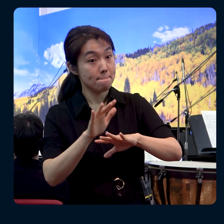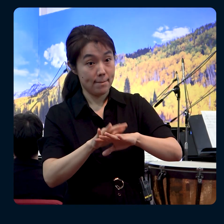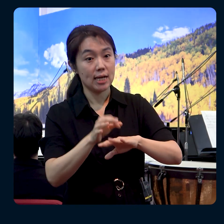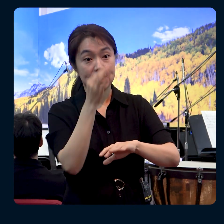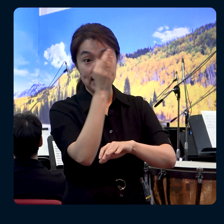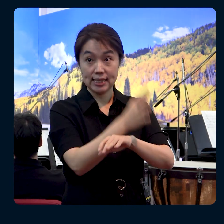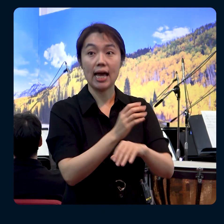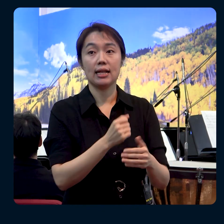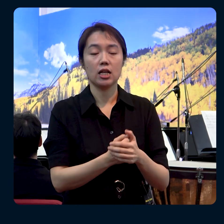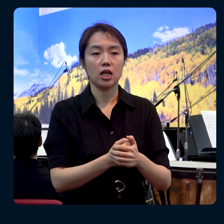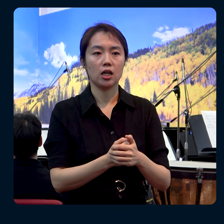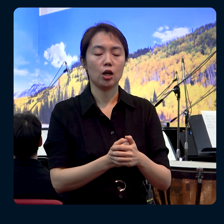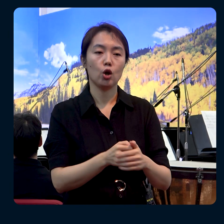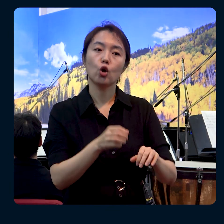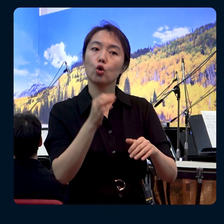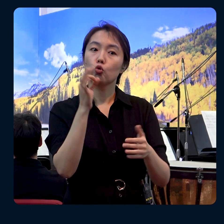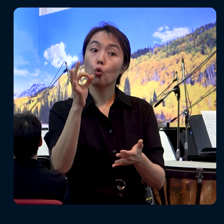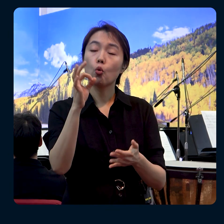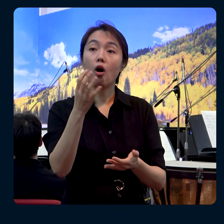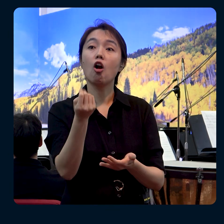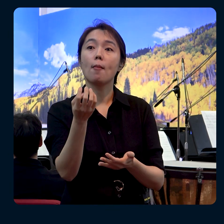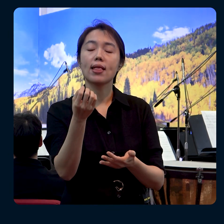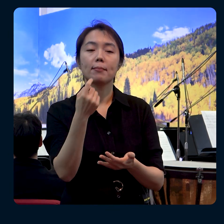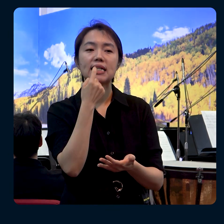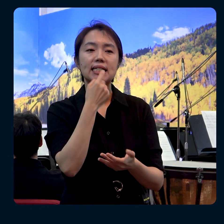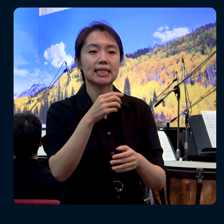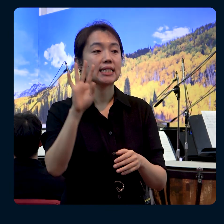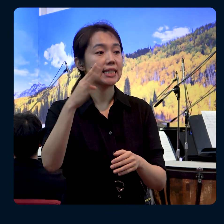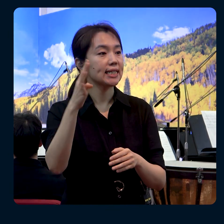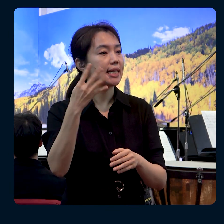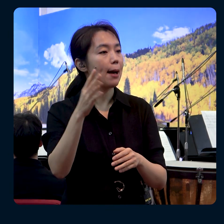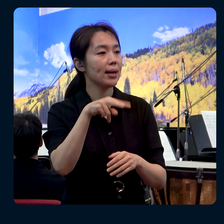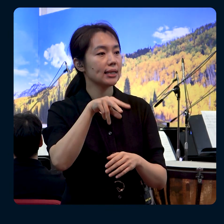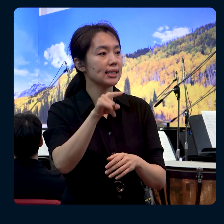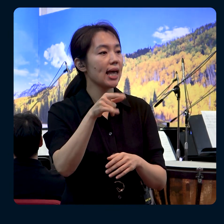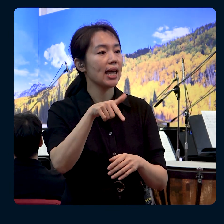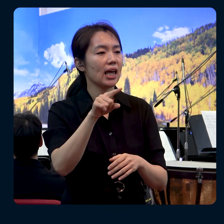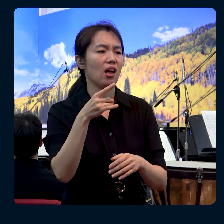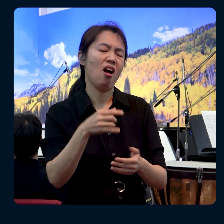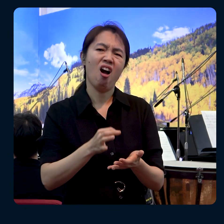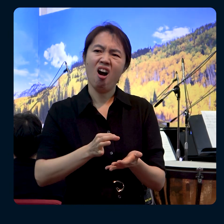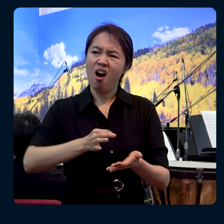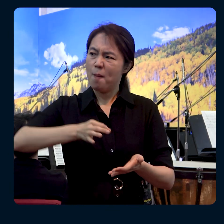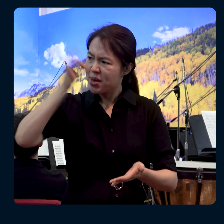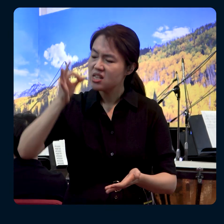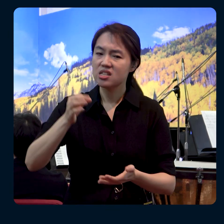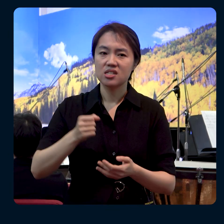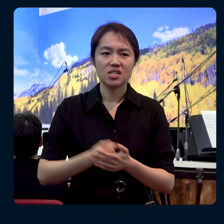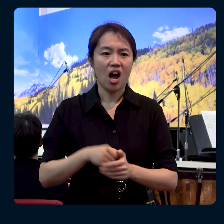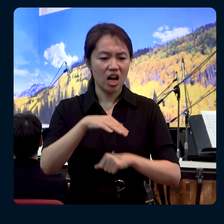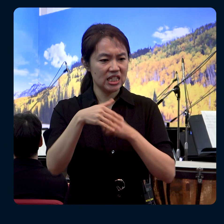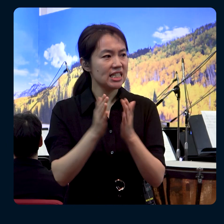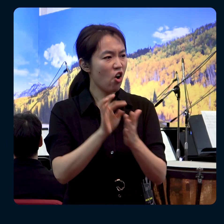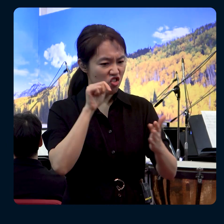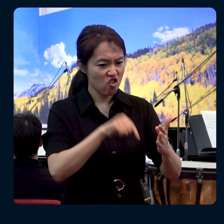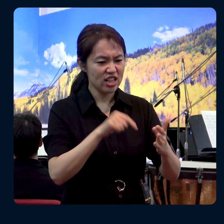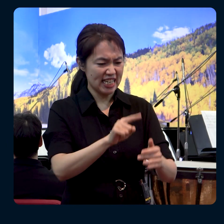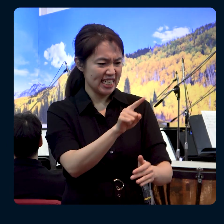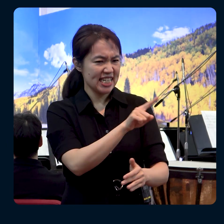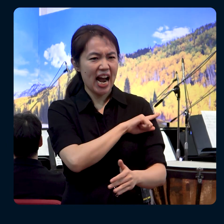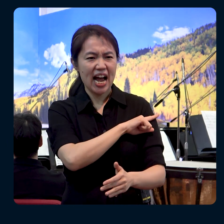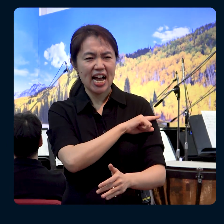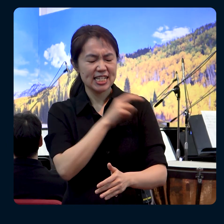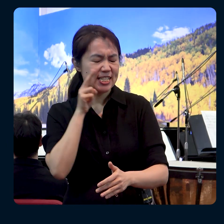사느냐? 은 400세겔에 산 거예요. 여러분, 이거는요, 성경에 나오는 가장 심한